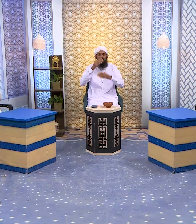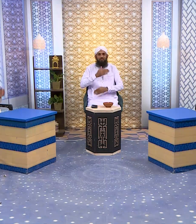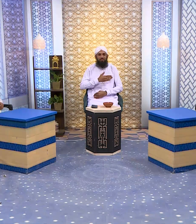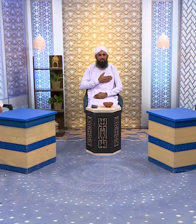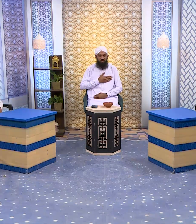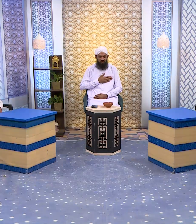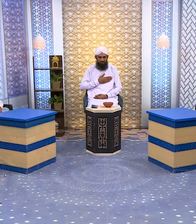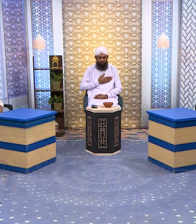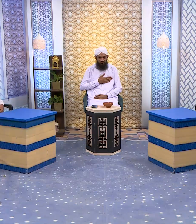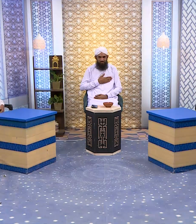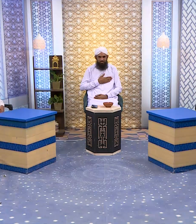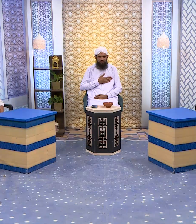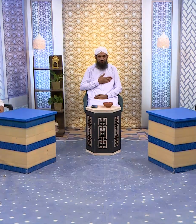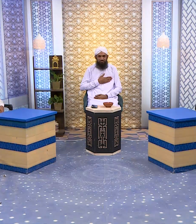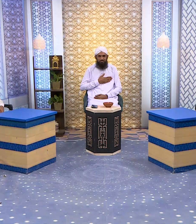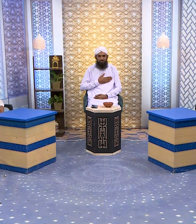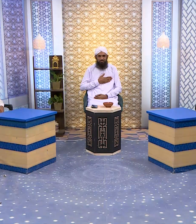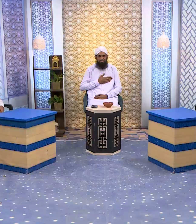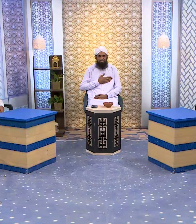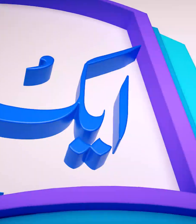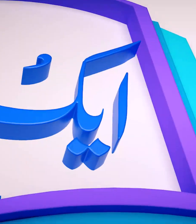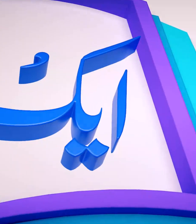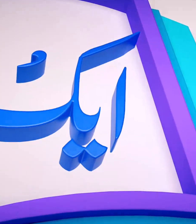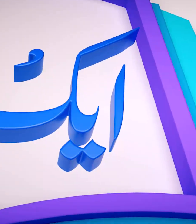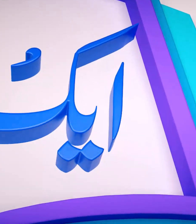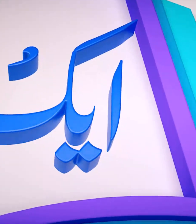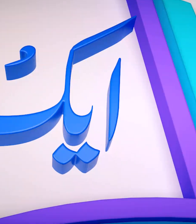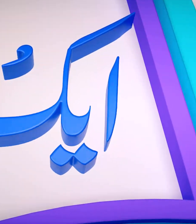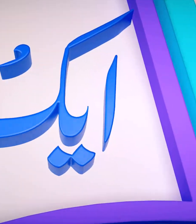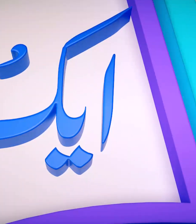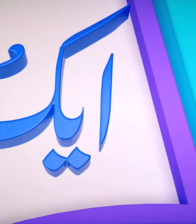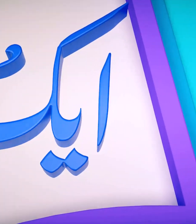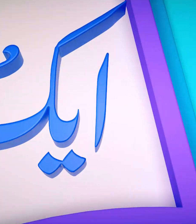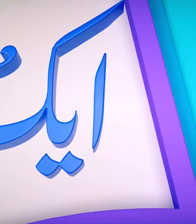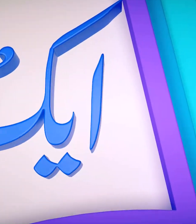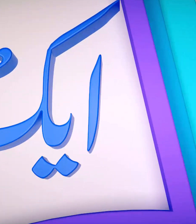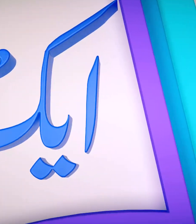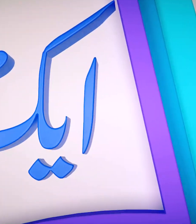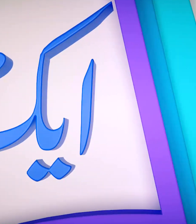محمد صلی اللہ علیہ وآلہ وسلم ملتا ہے در سے